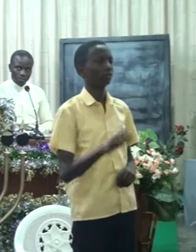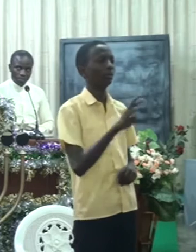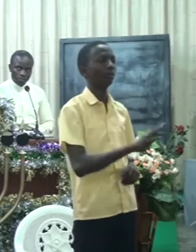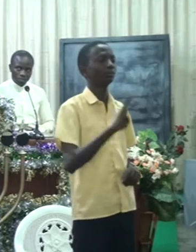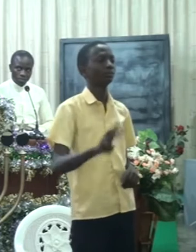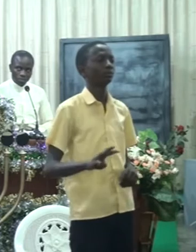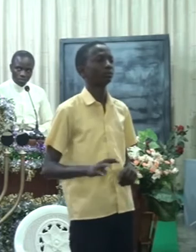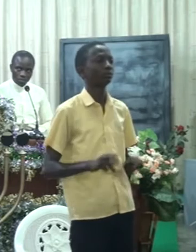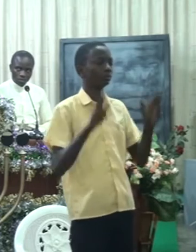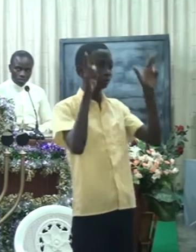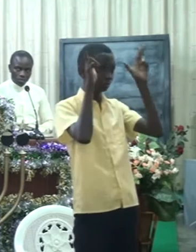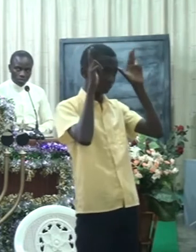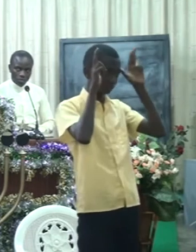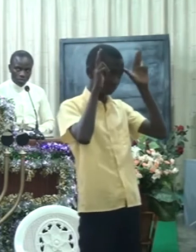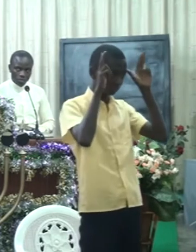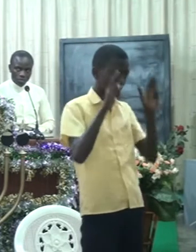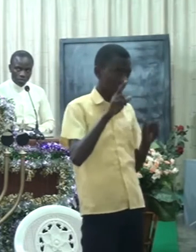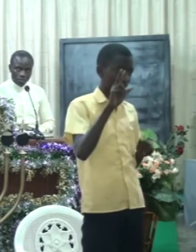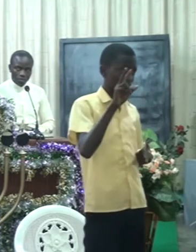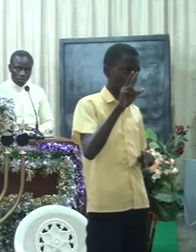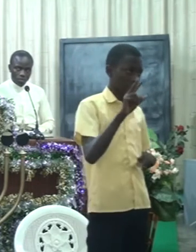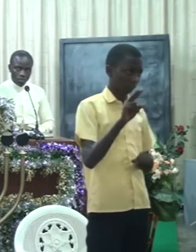44. Satan